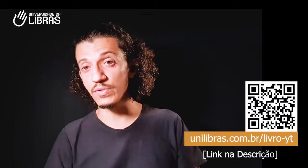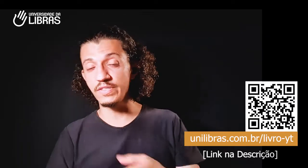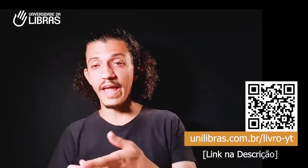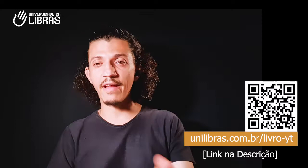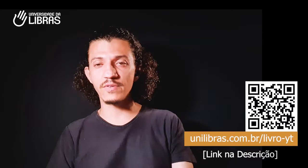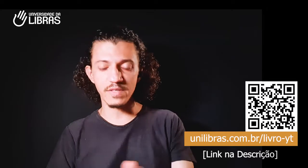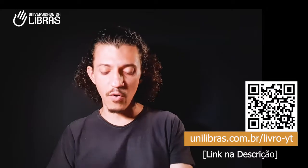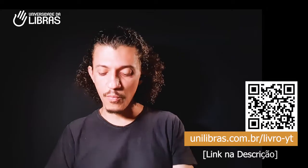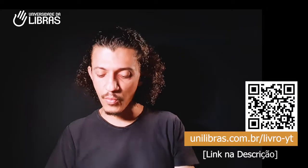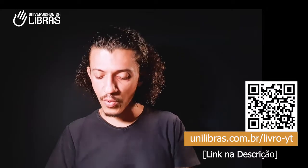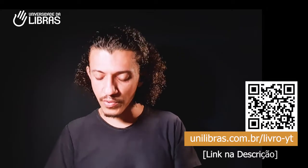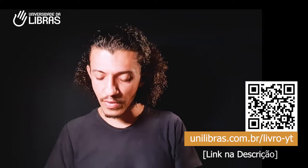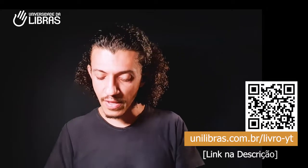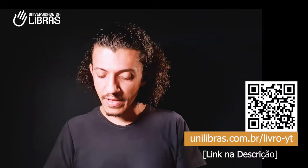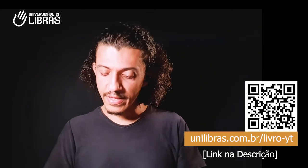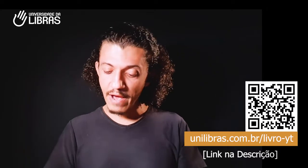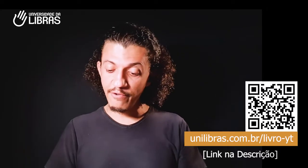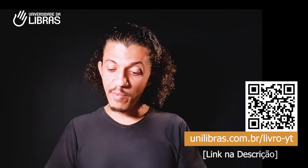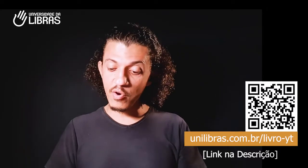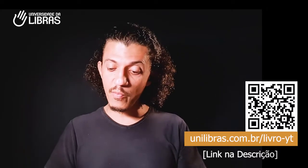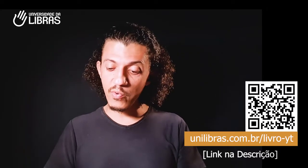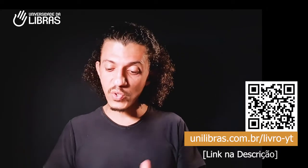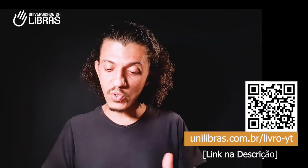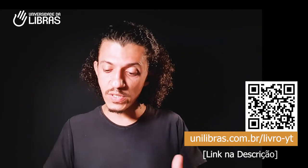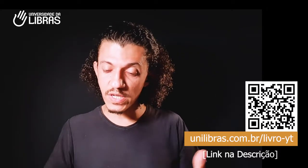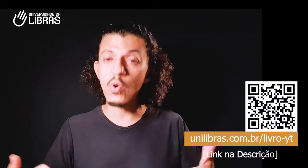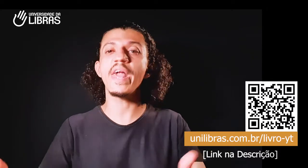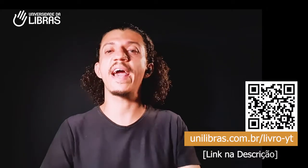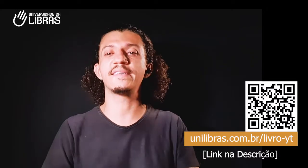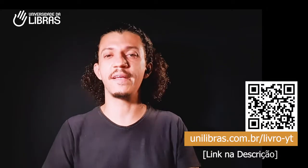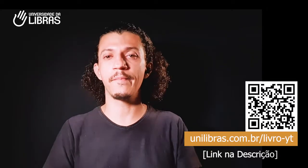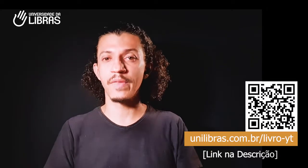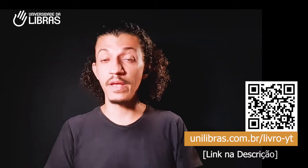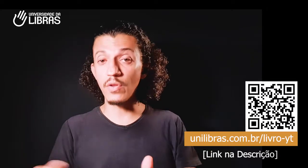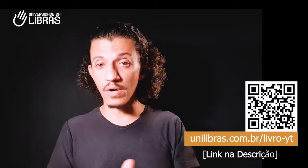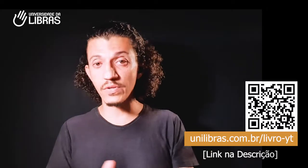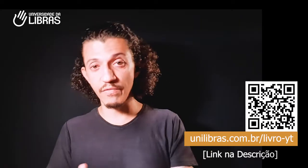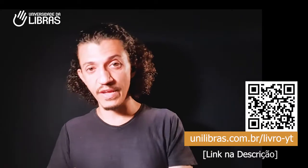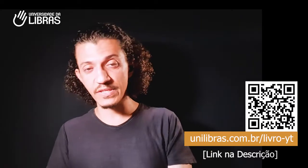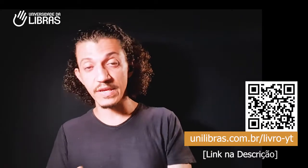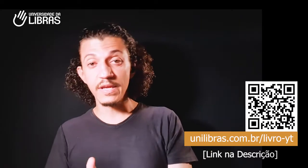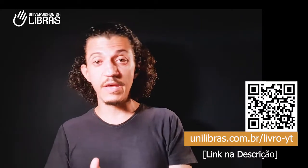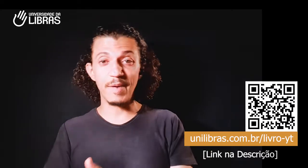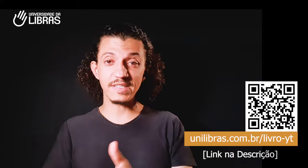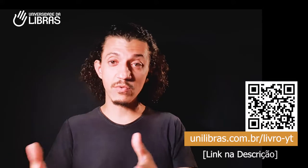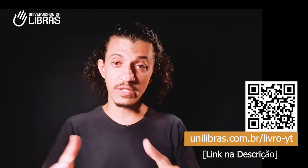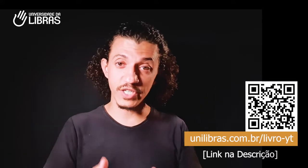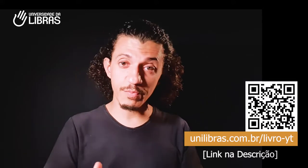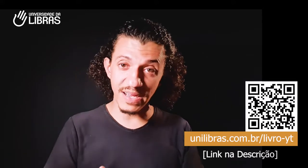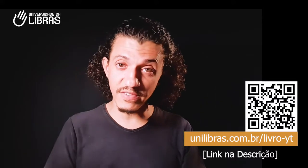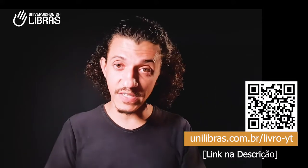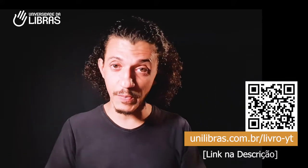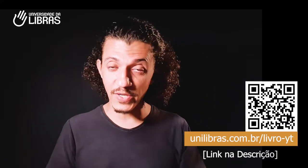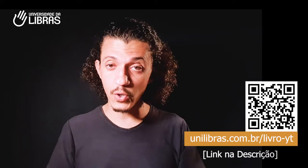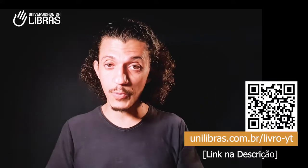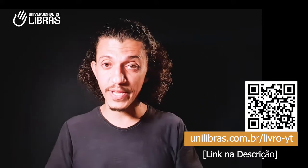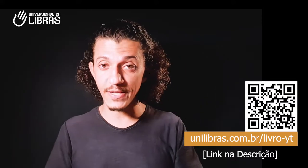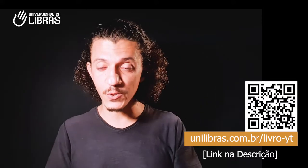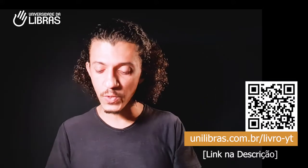outros os deram sinal do outro que a forma como o sub se conhece e nós ouvir e paz quando a gente passa a fazer parte da comunidade